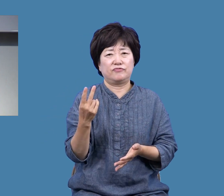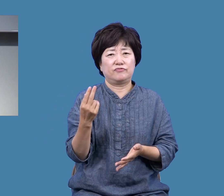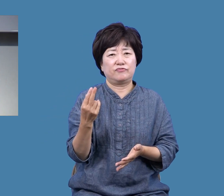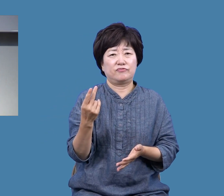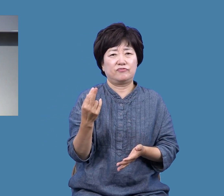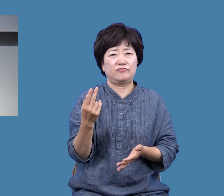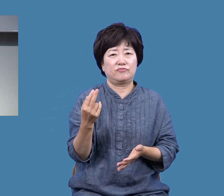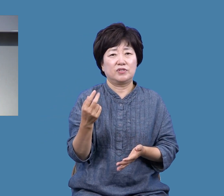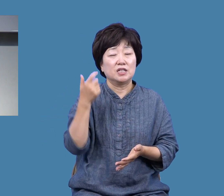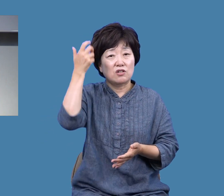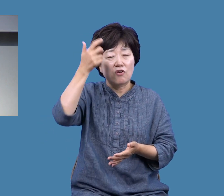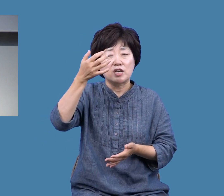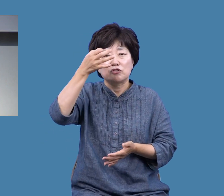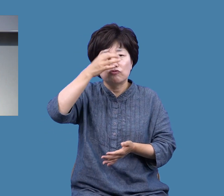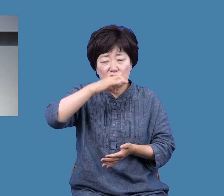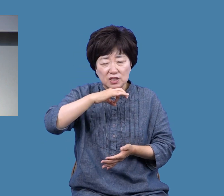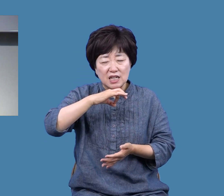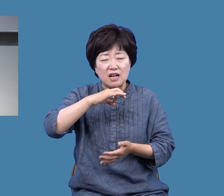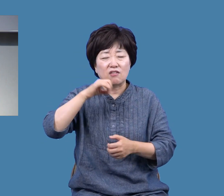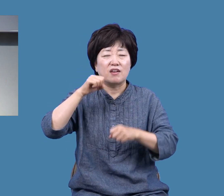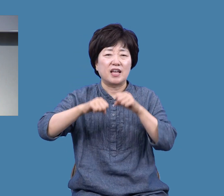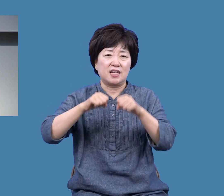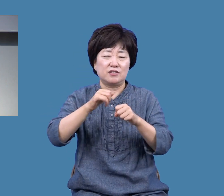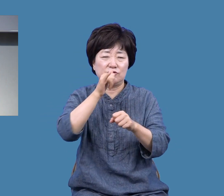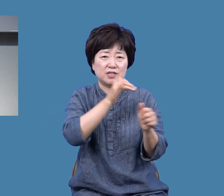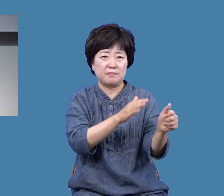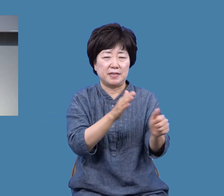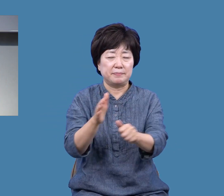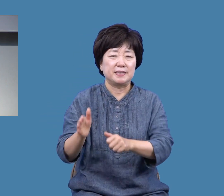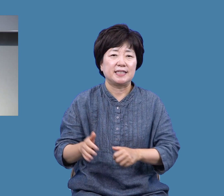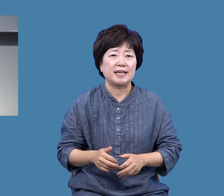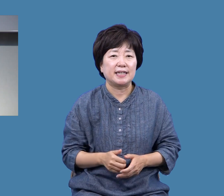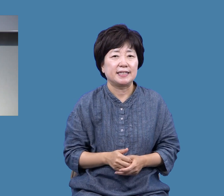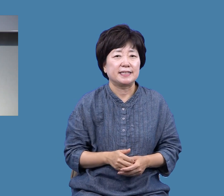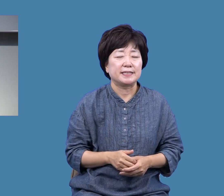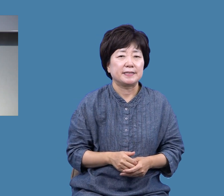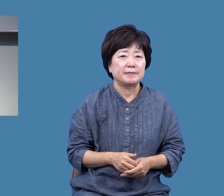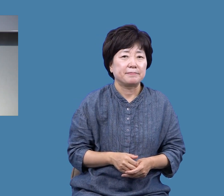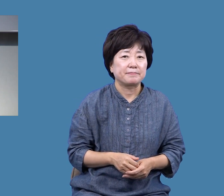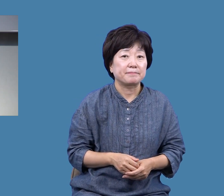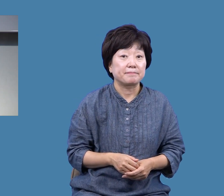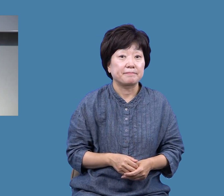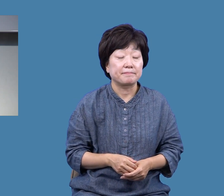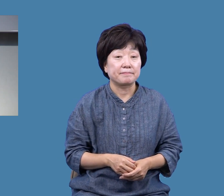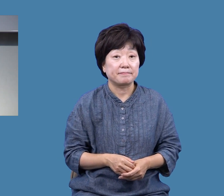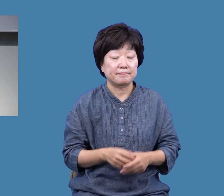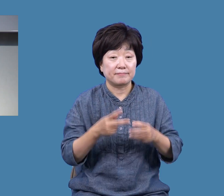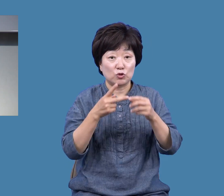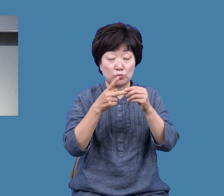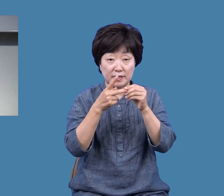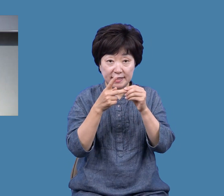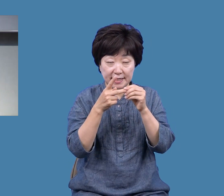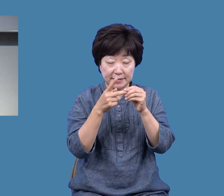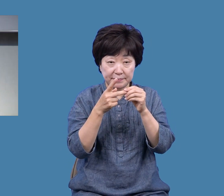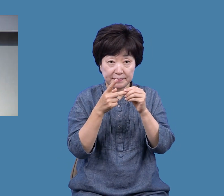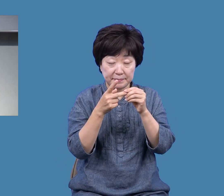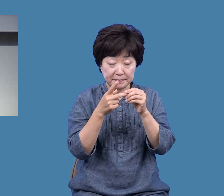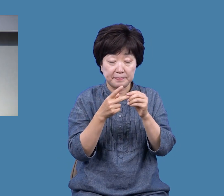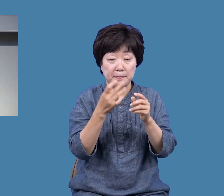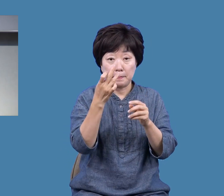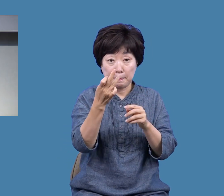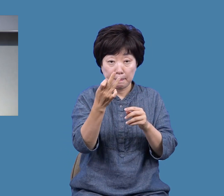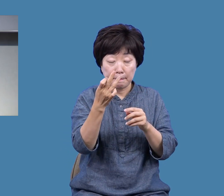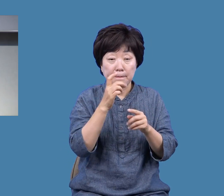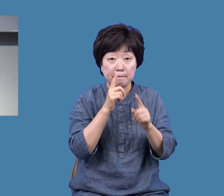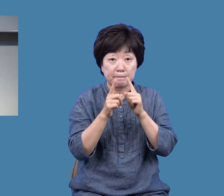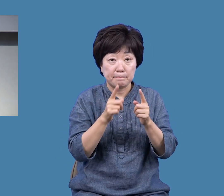일들을 행하신 여러분 되시기를 주의 이름으로 축복합니다. 자, 둘째, 13절에